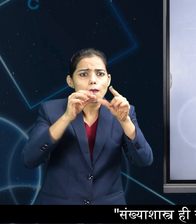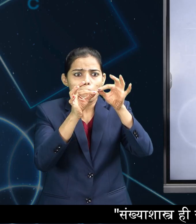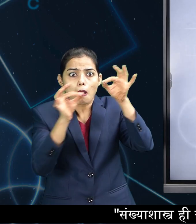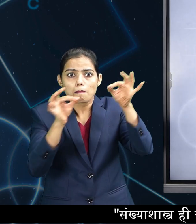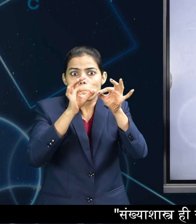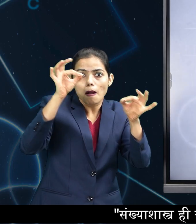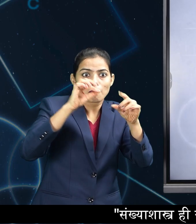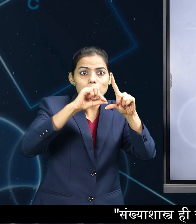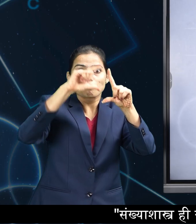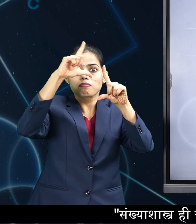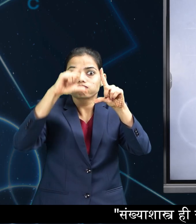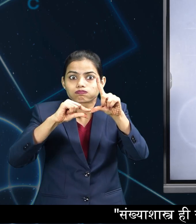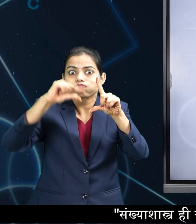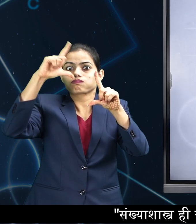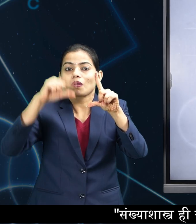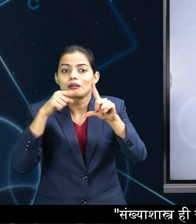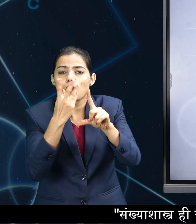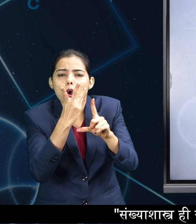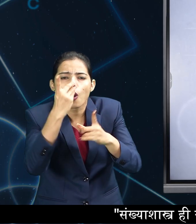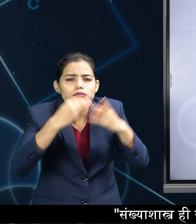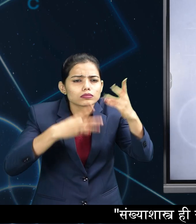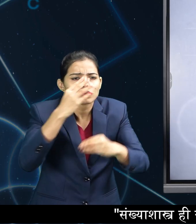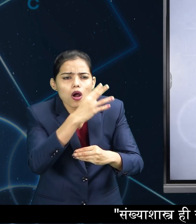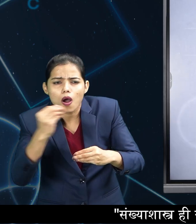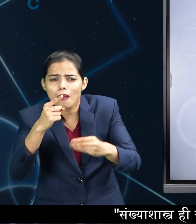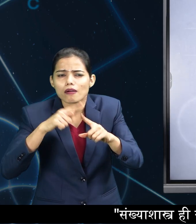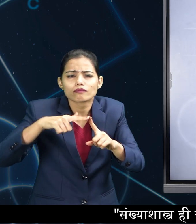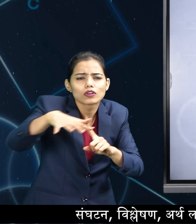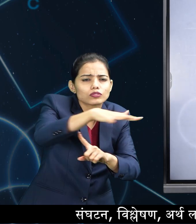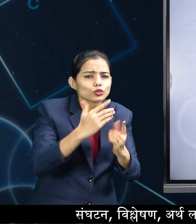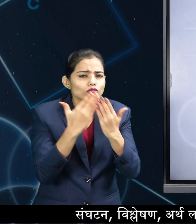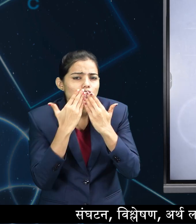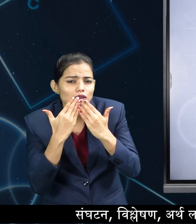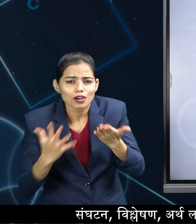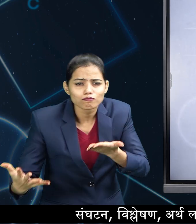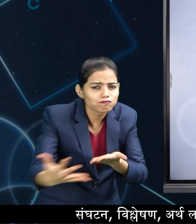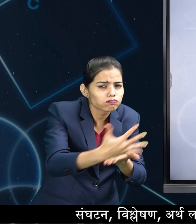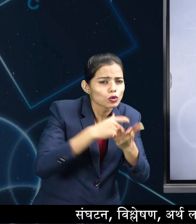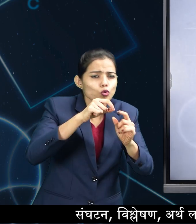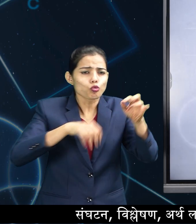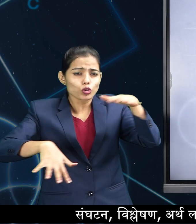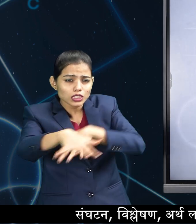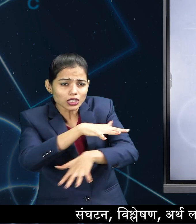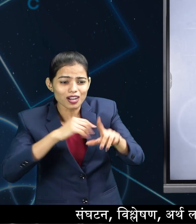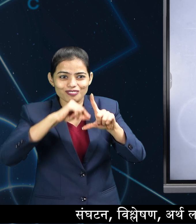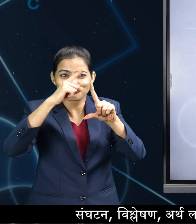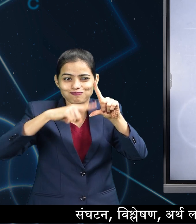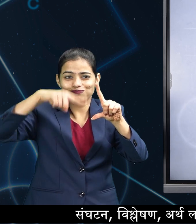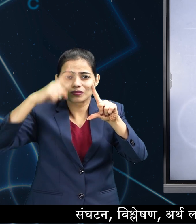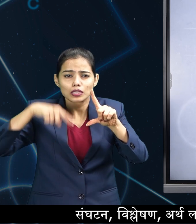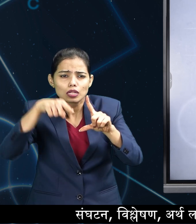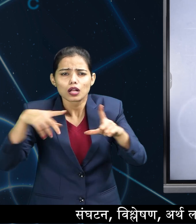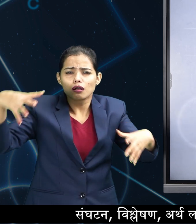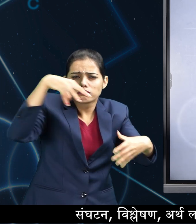ही गणिताची एक शाखा आहे आणि माहिती संकलन, संघटन, विश्लेषण, अर्थ लावणे